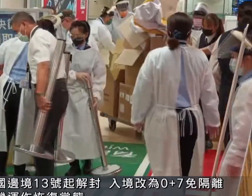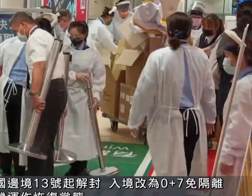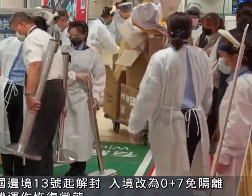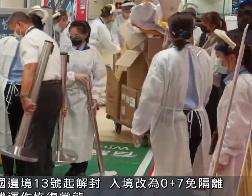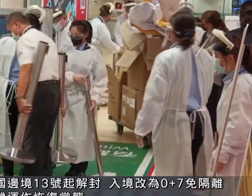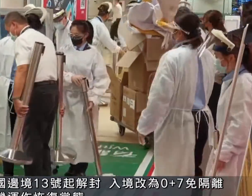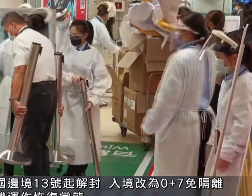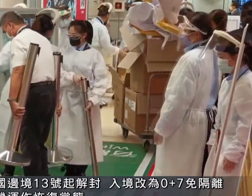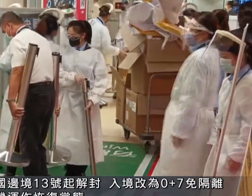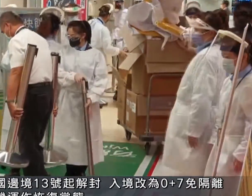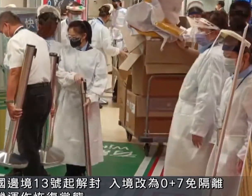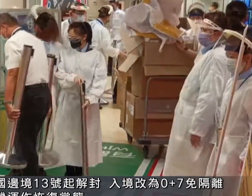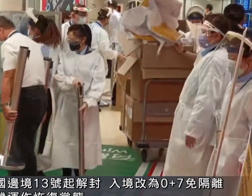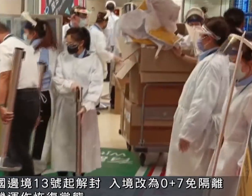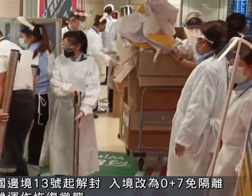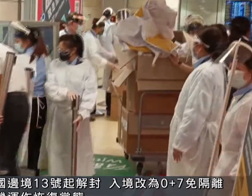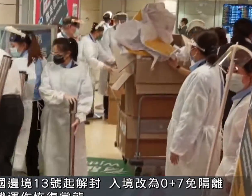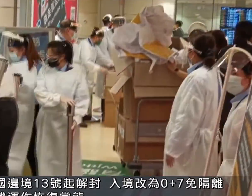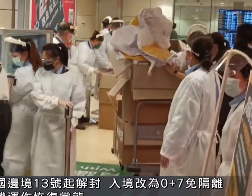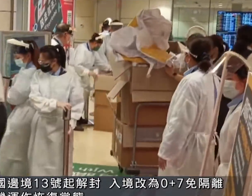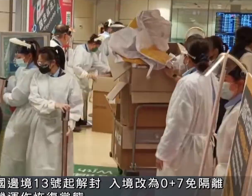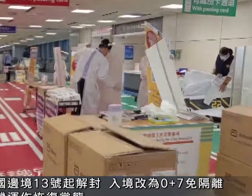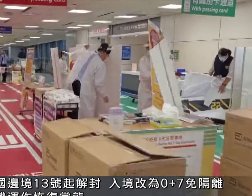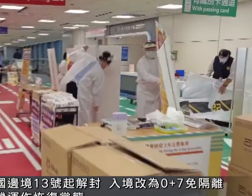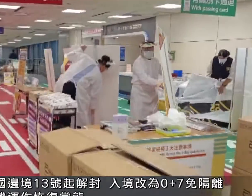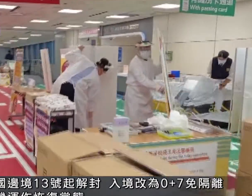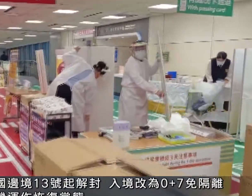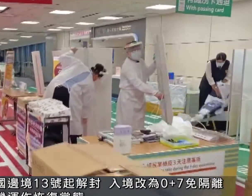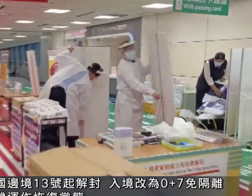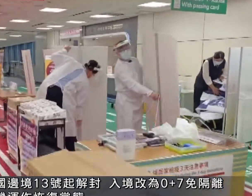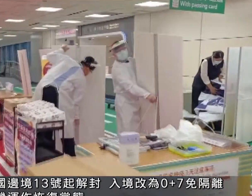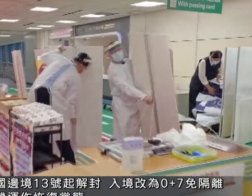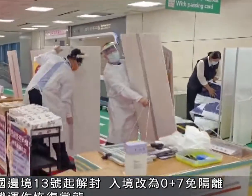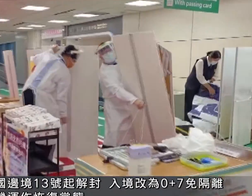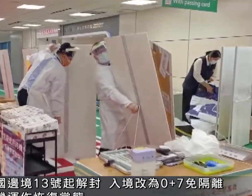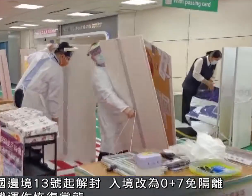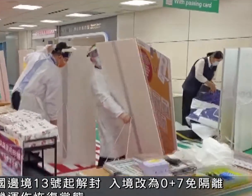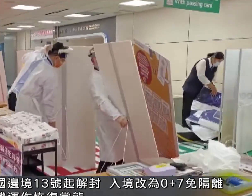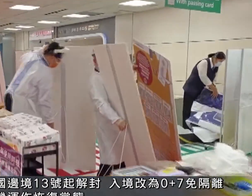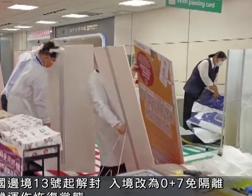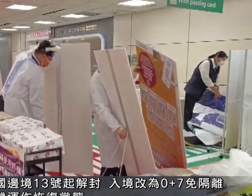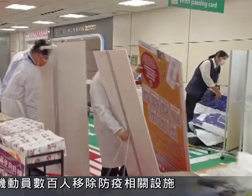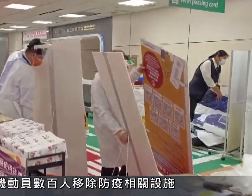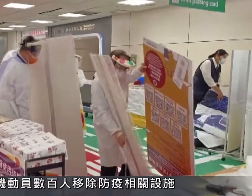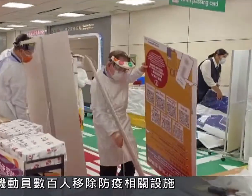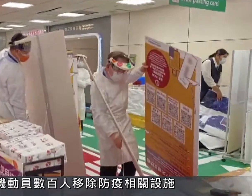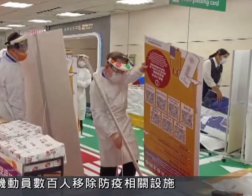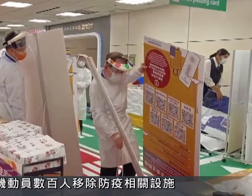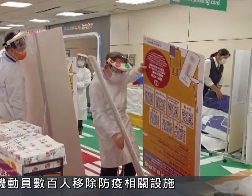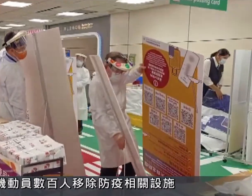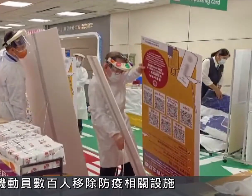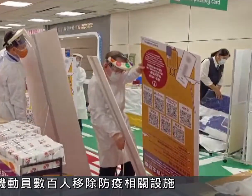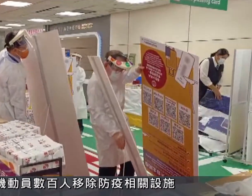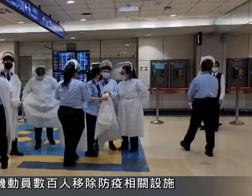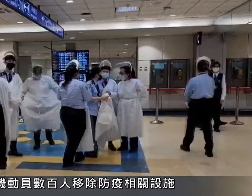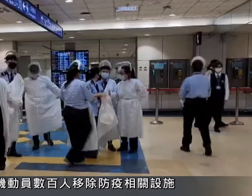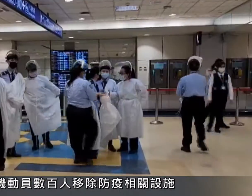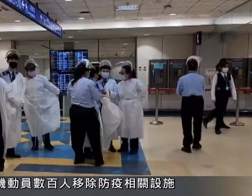境13号起解封，入境改为0+7免隔离，桃机运作恢复常态。桃机动员数百人移除防疫相关设